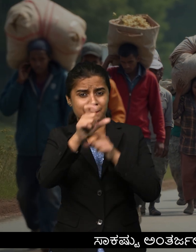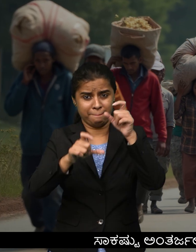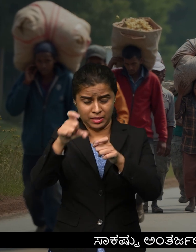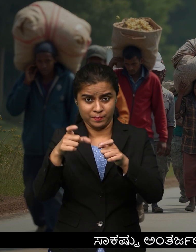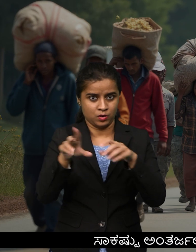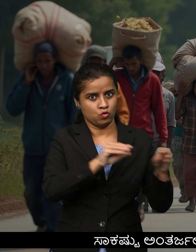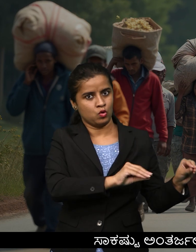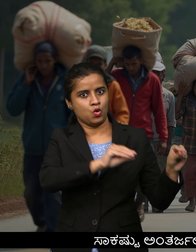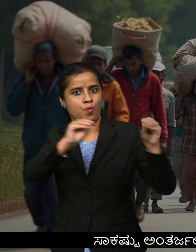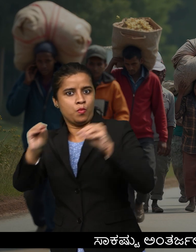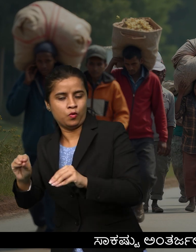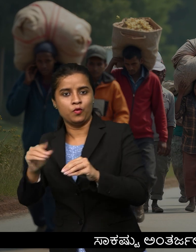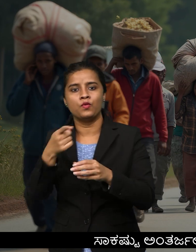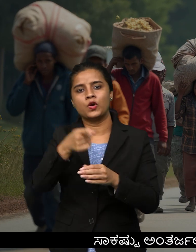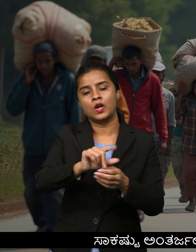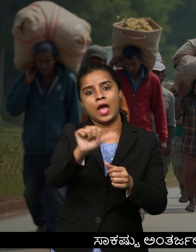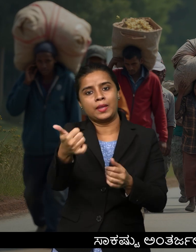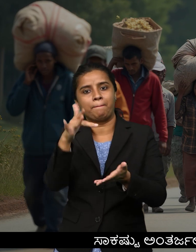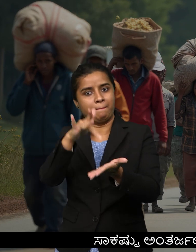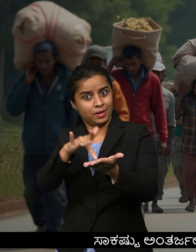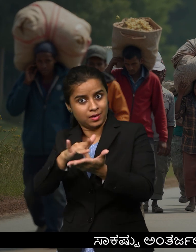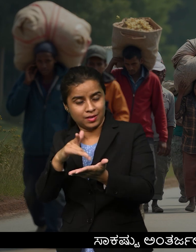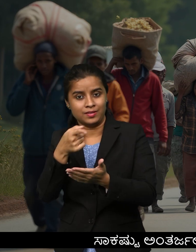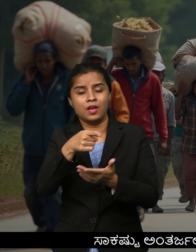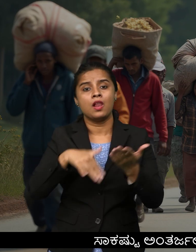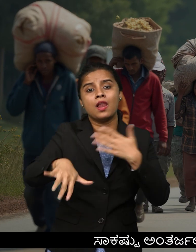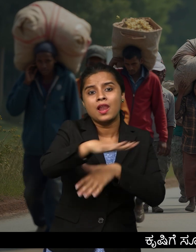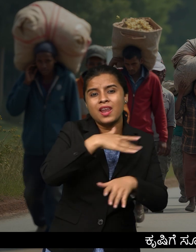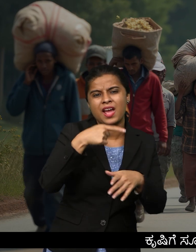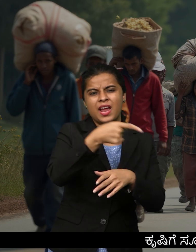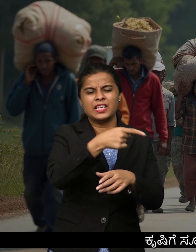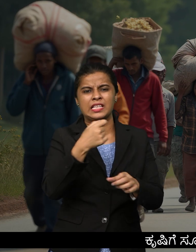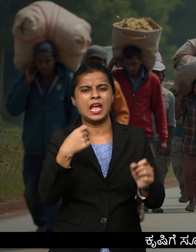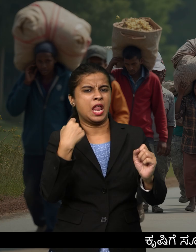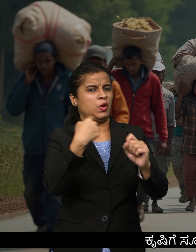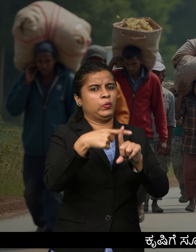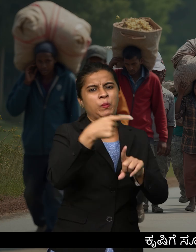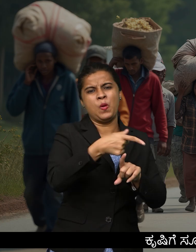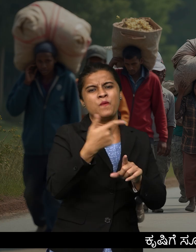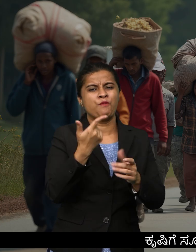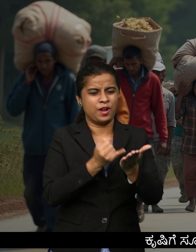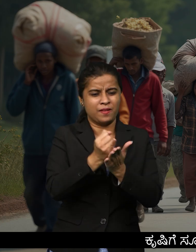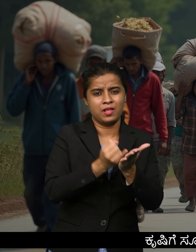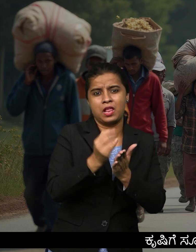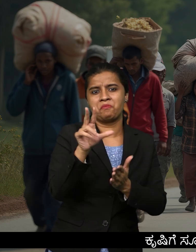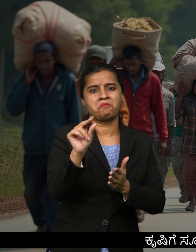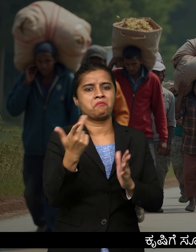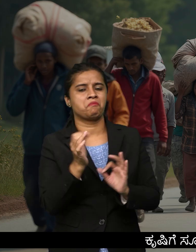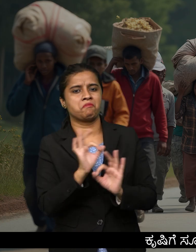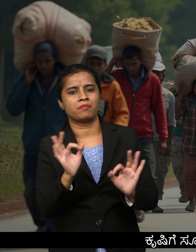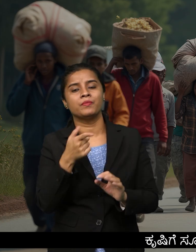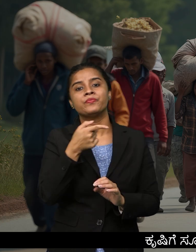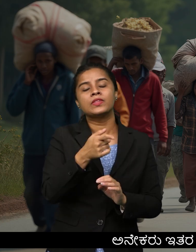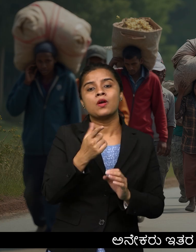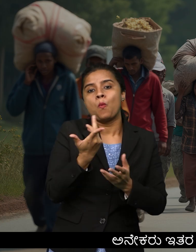ಸಾಕಷ್ಟು ಅಂತರ್ಜಲದ ಕೊರತೆಯಿಂದಾಗಿ ತಮ್ಮ ಭೂಮಿಗೆ ಕೃಷಿಗೆ ಸೂಕ್ತವಲ್ಲದ ಕಾರಣ